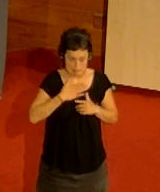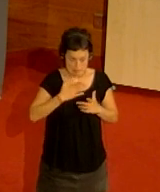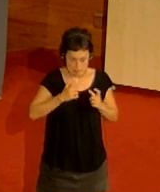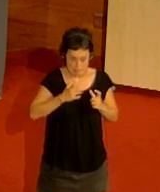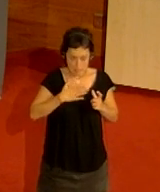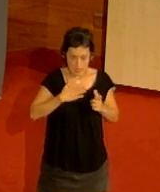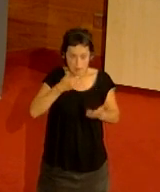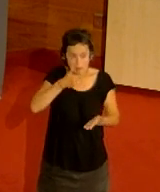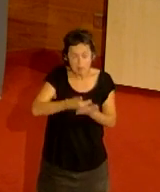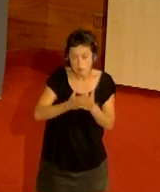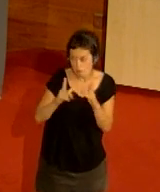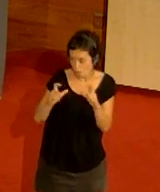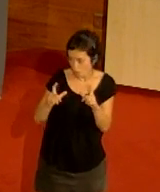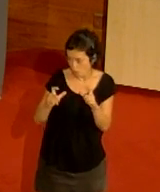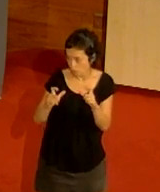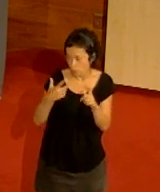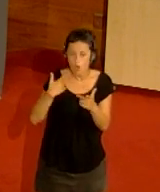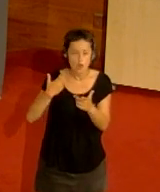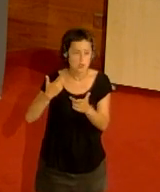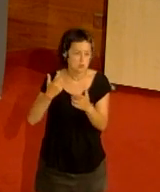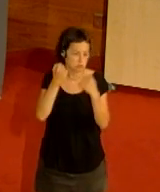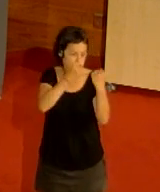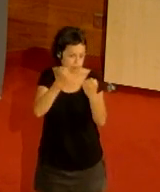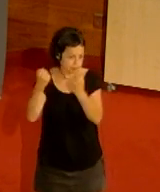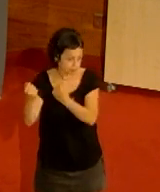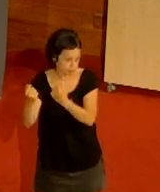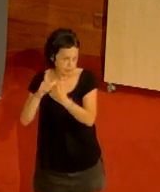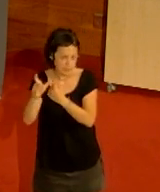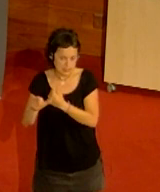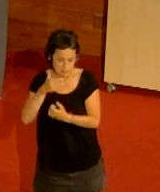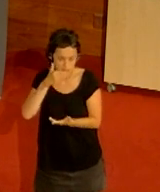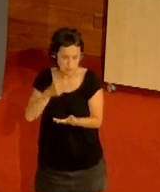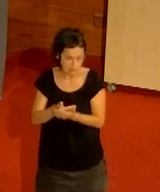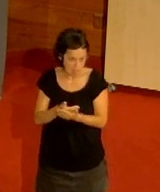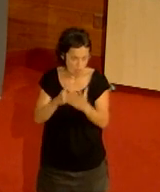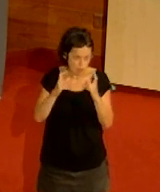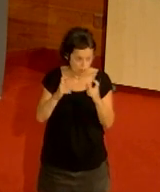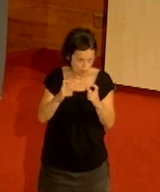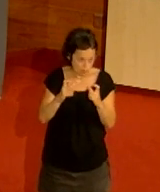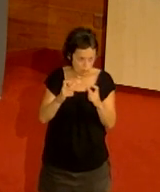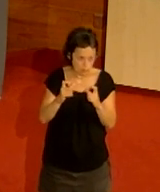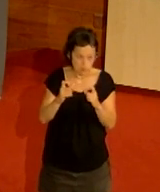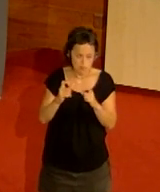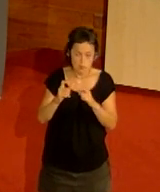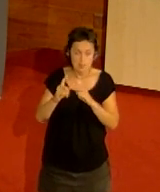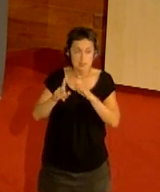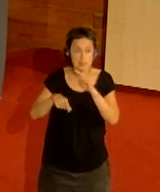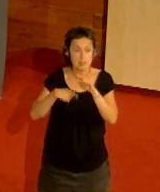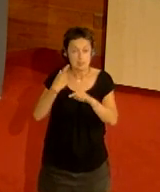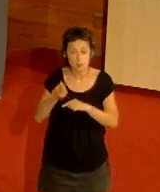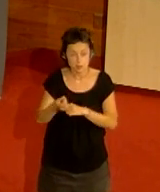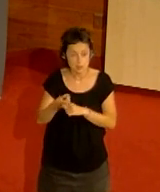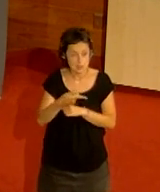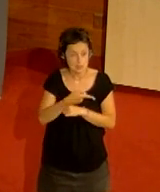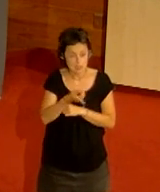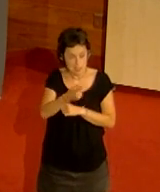digo, las autoridades italianas, etcétera, y que luego a ellos les hacían un proceso de registro y